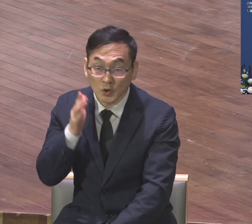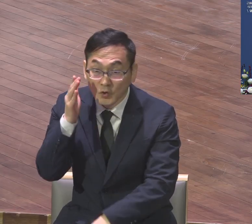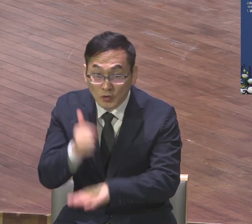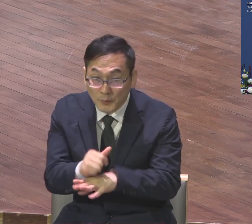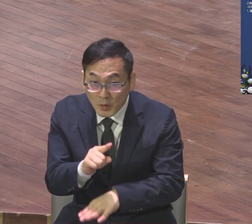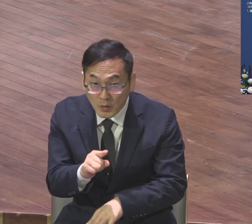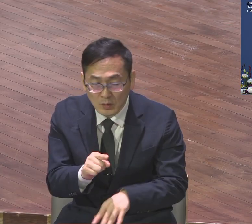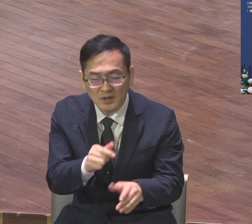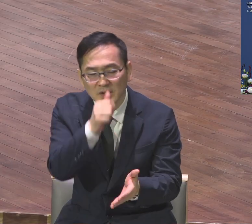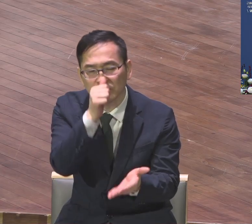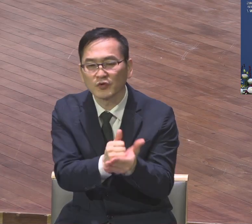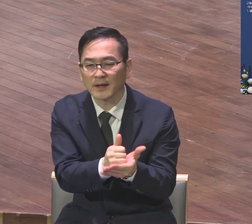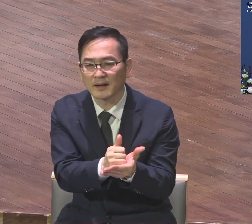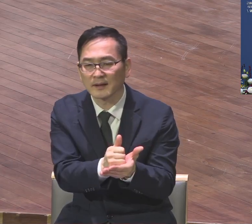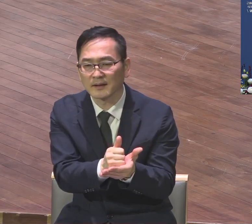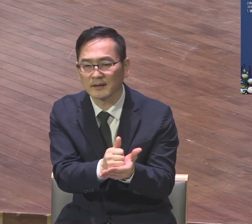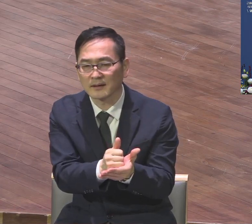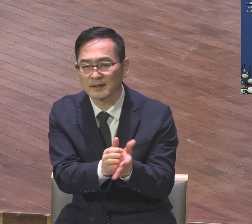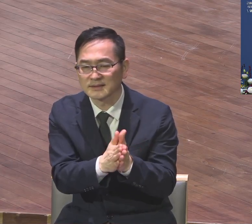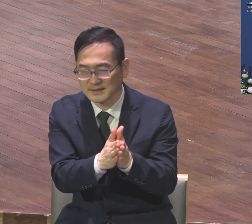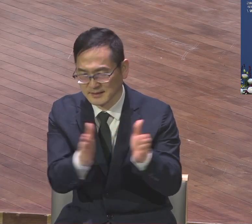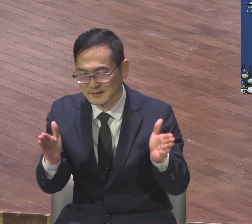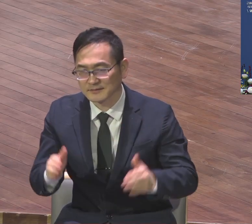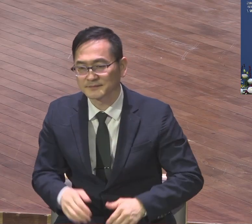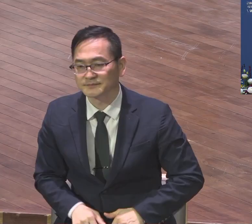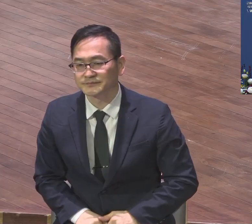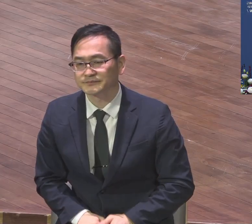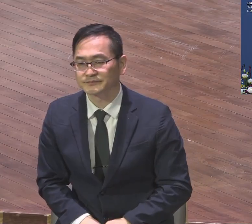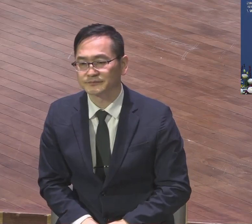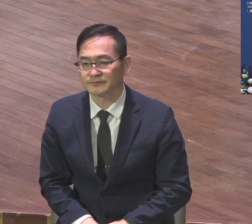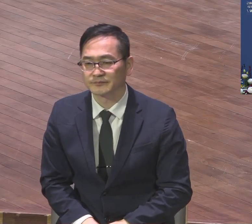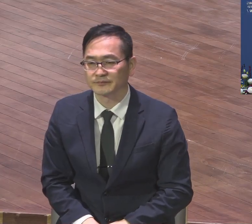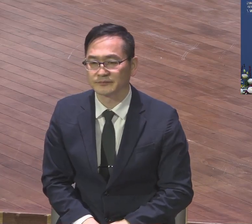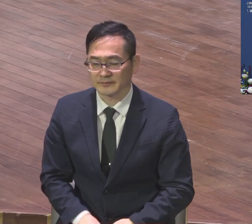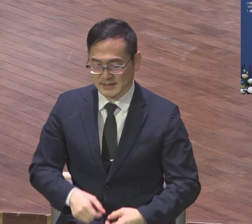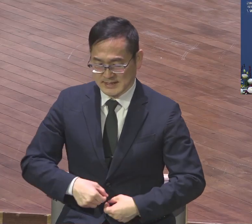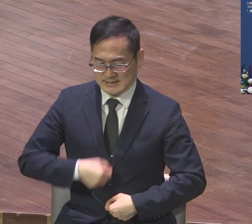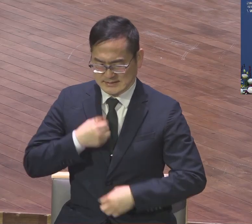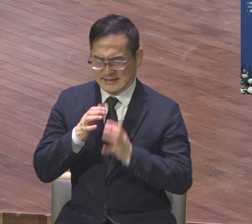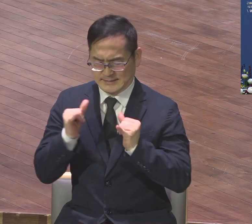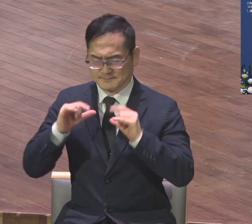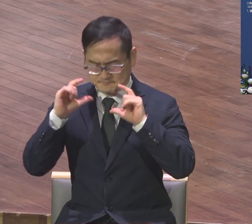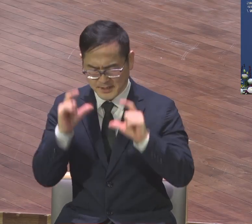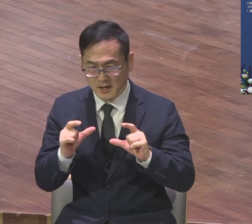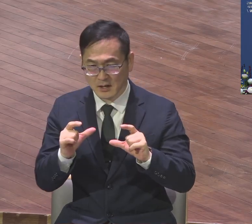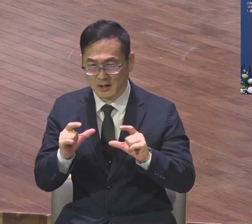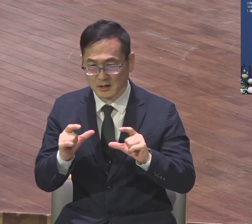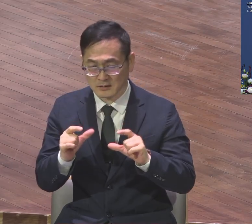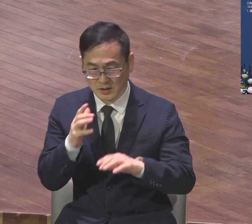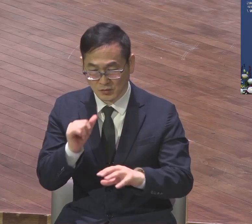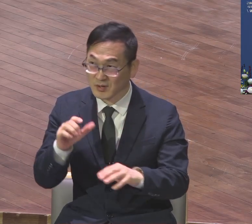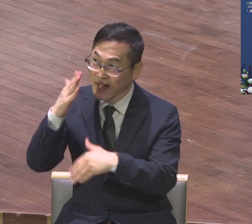죄인, 하나님을 배반했기 때문에 의인이 죄인으로,